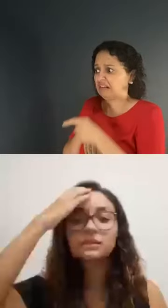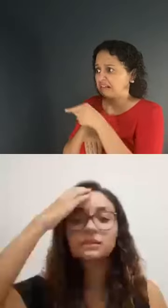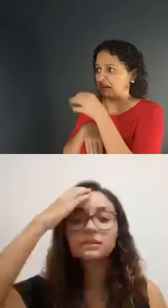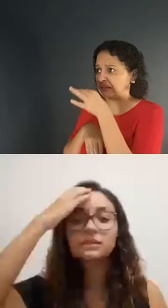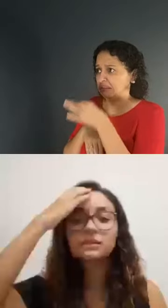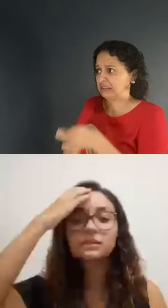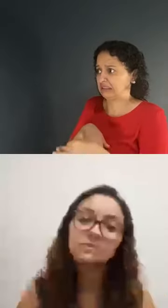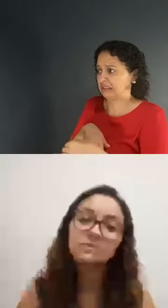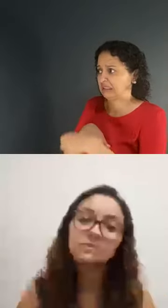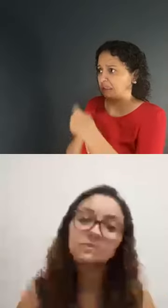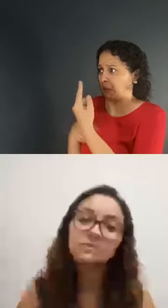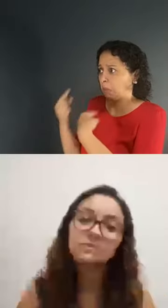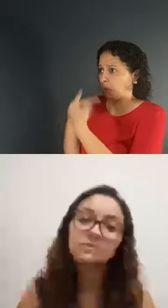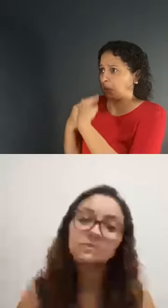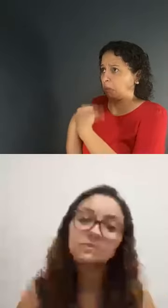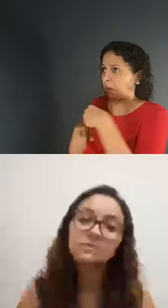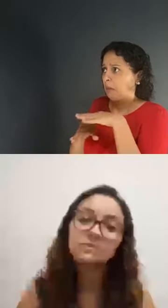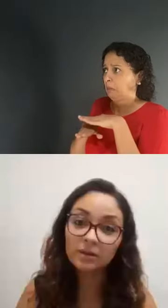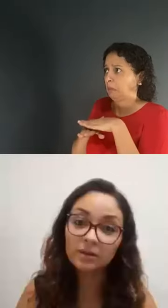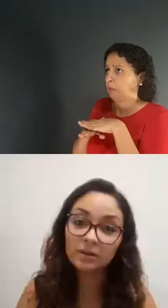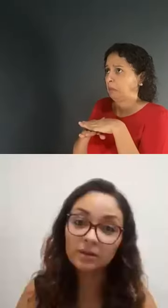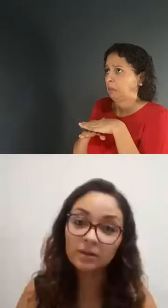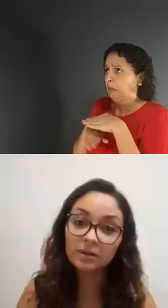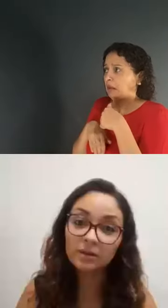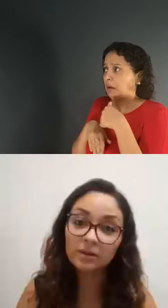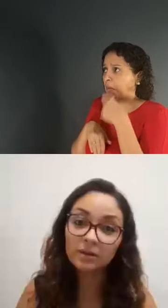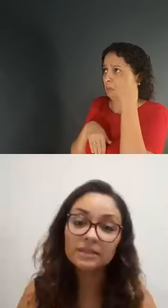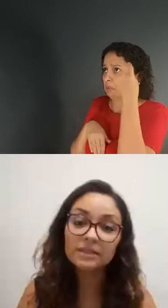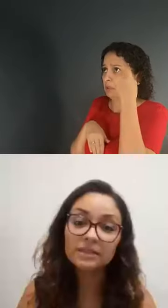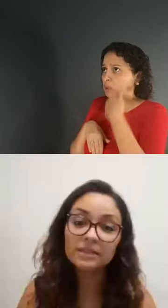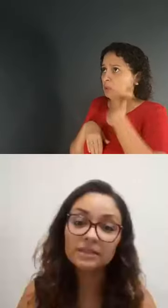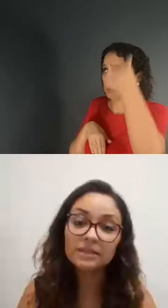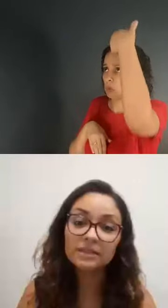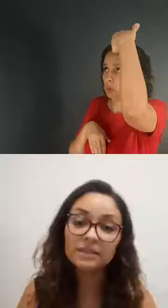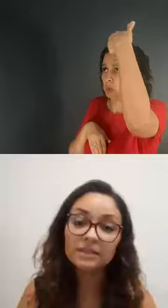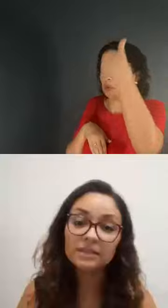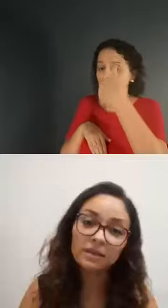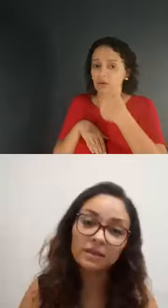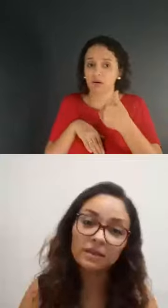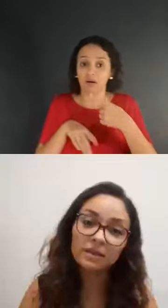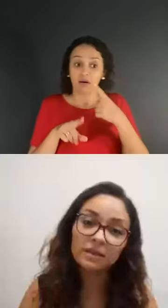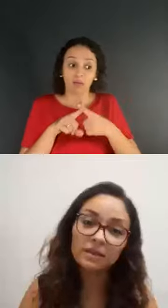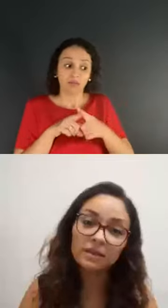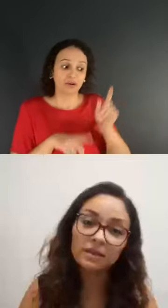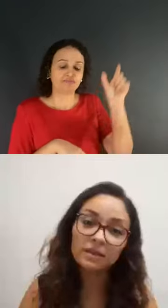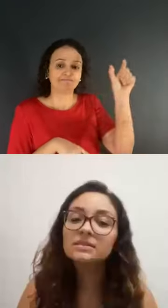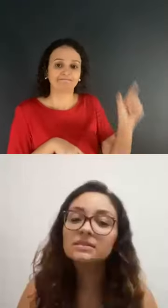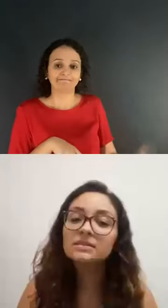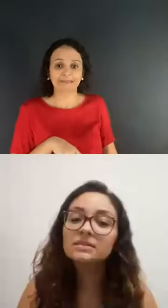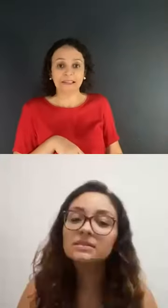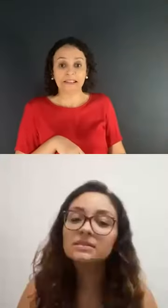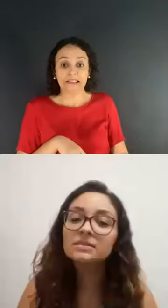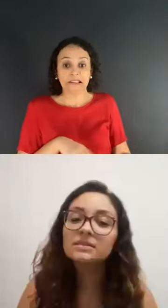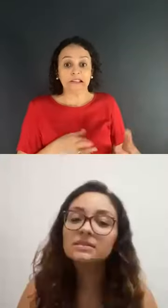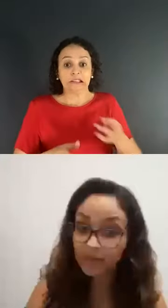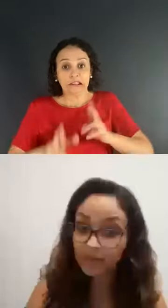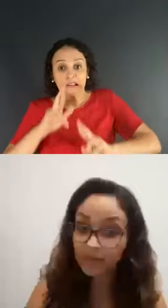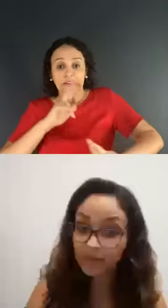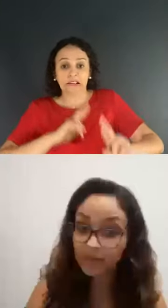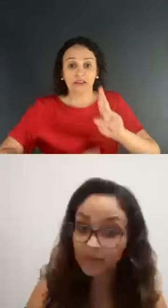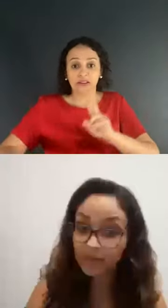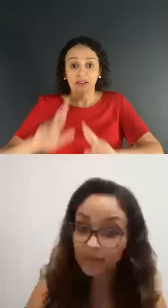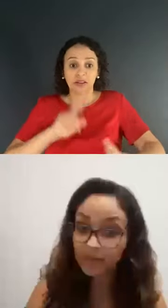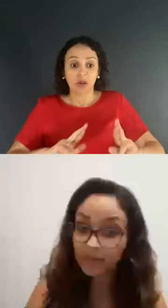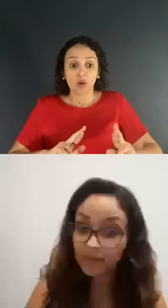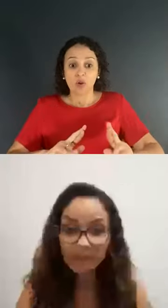tão envolvida psicologicamente dentro dessa relação abusiva que muitas vezes não consegue ver que a